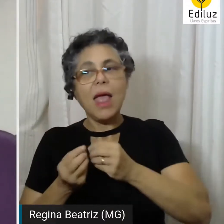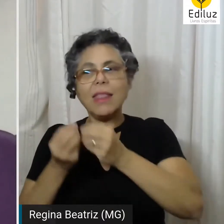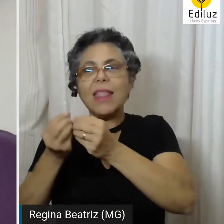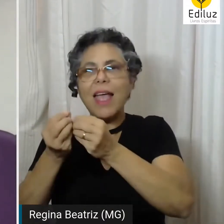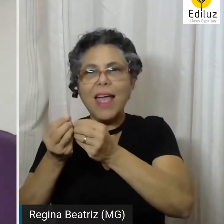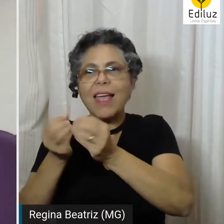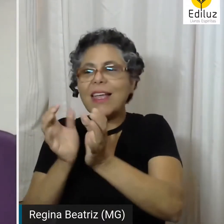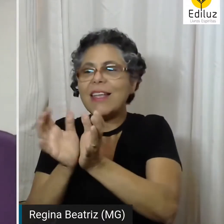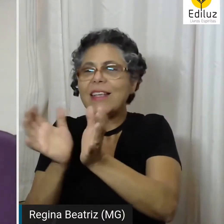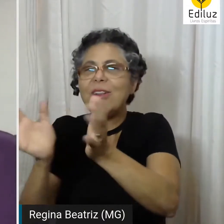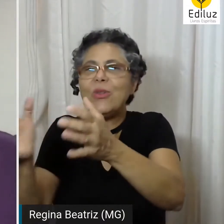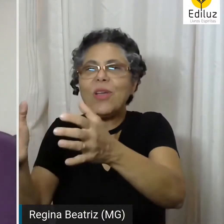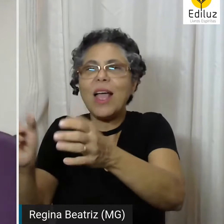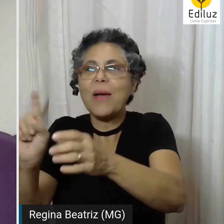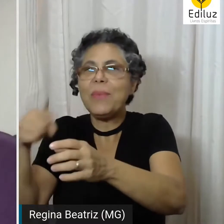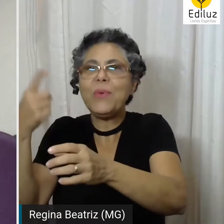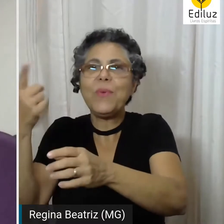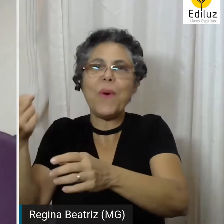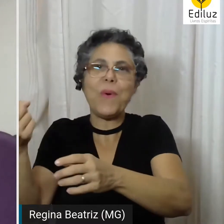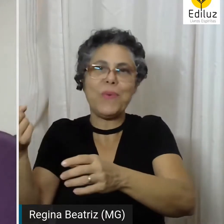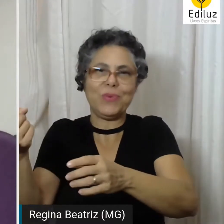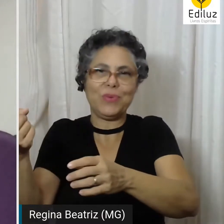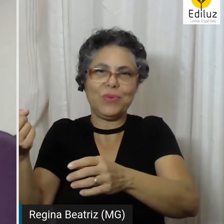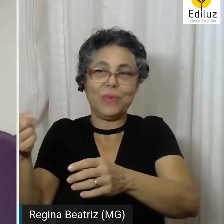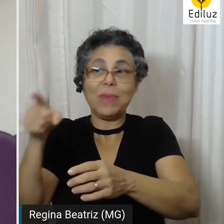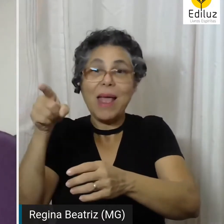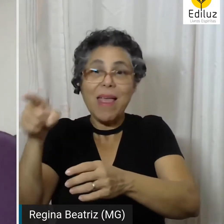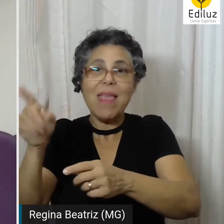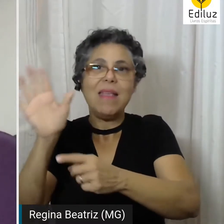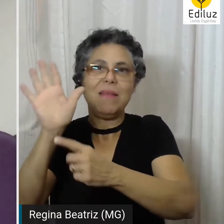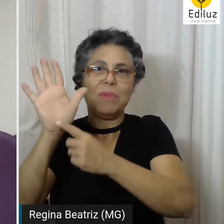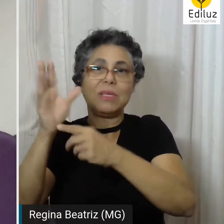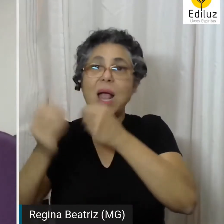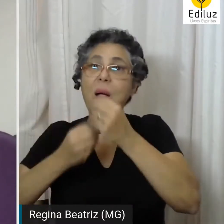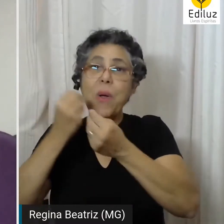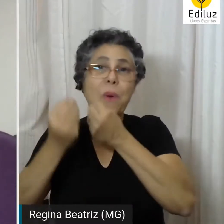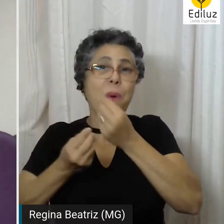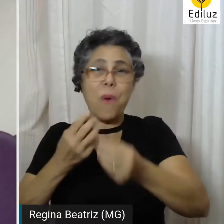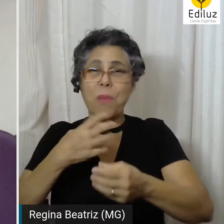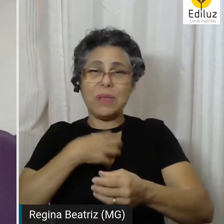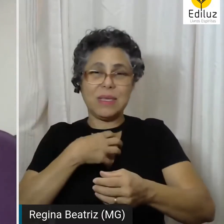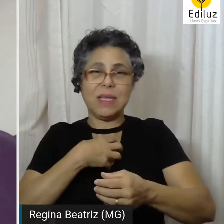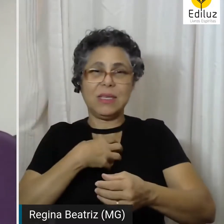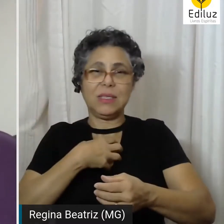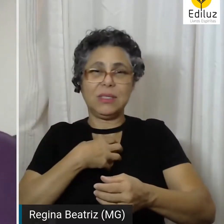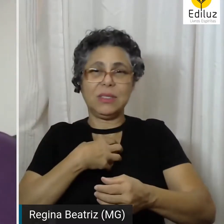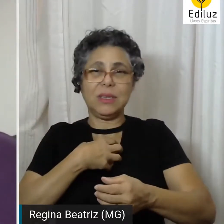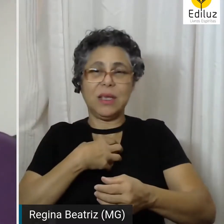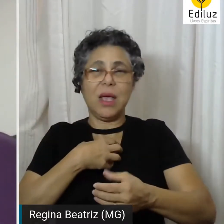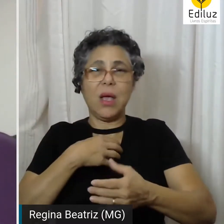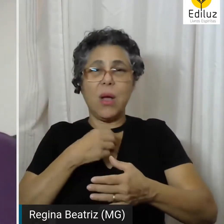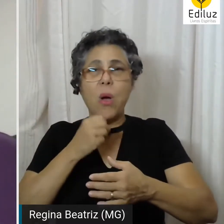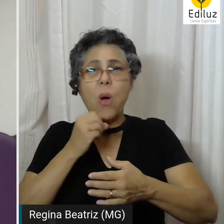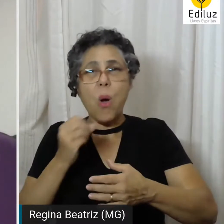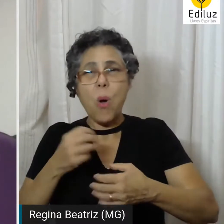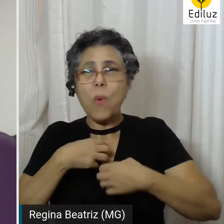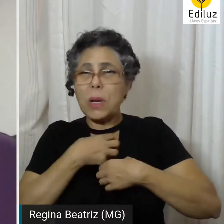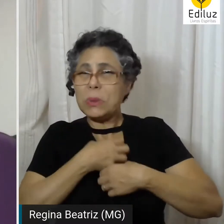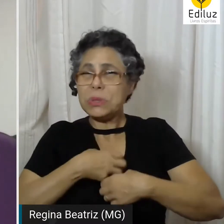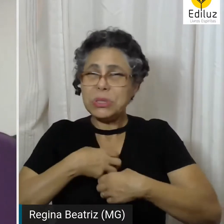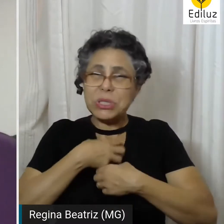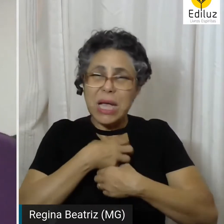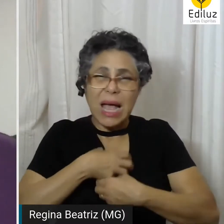outro se revele. Porque, de qualquer forma, se revelará ou pelas vias da angústia,